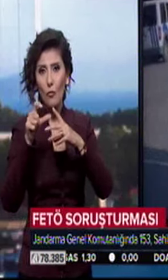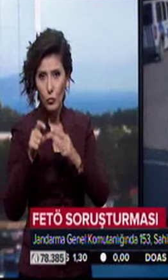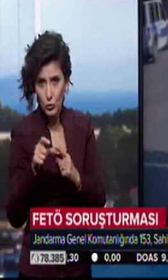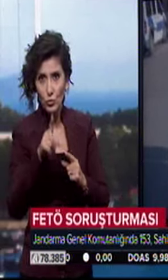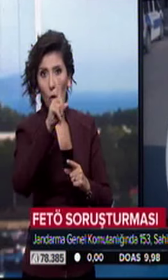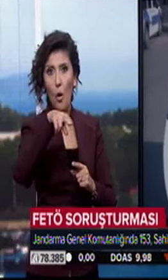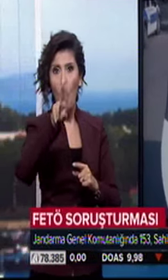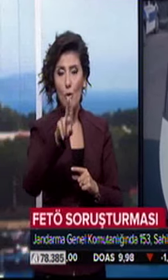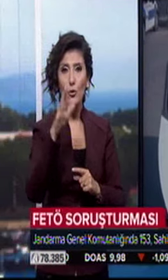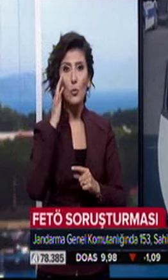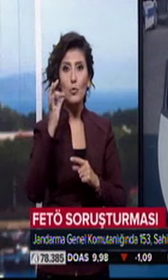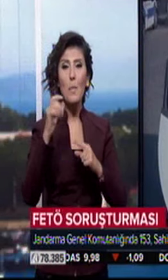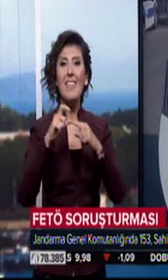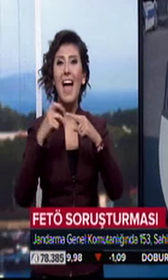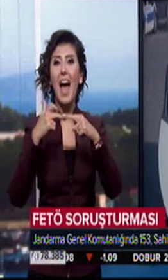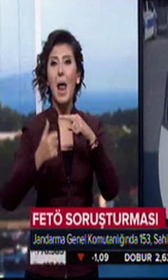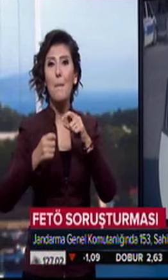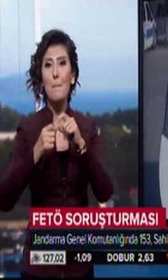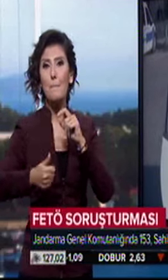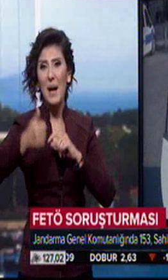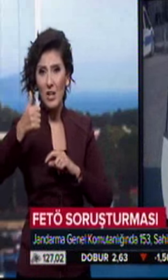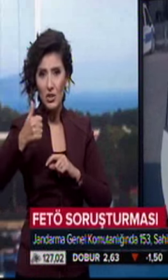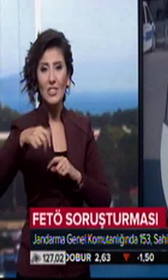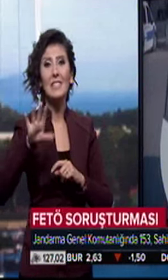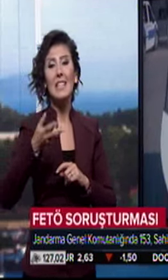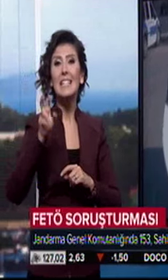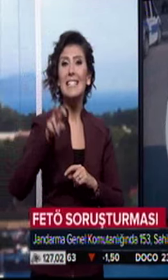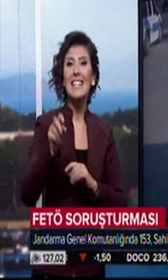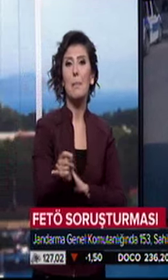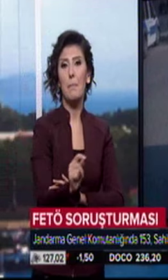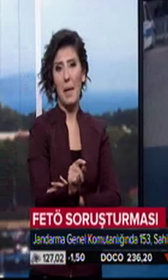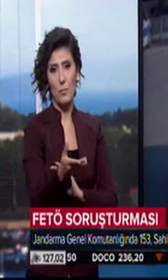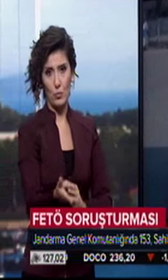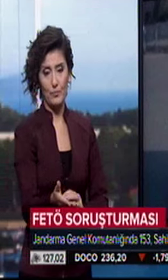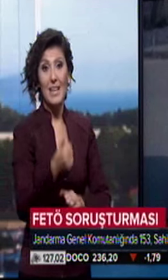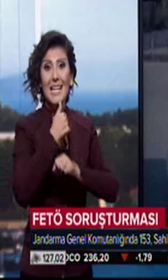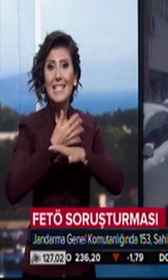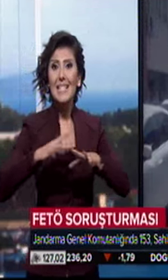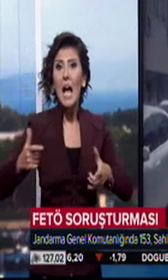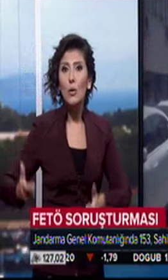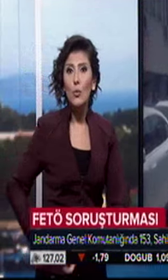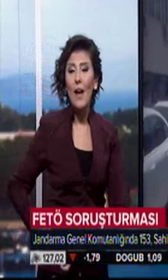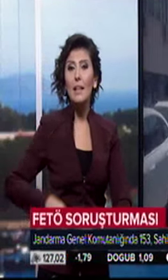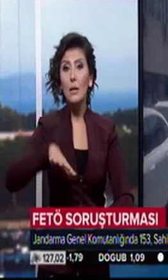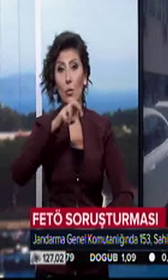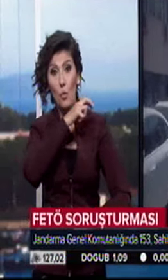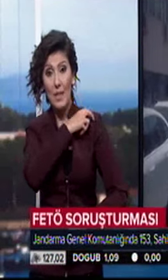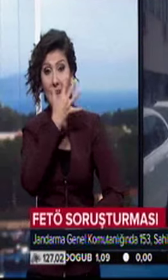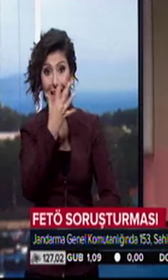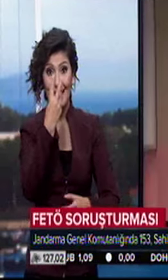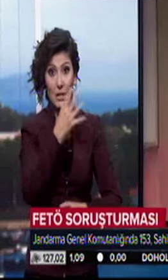çavuş, 17'si uzman erbaş ve 8'i memur. Sahil Güvenlik